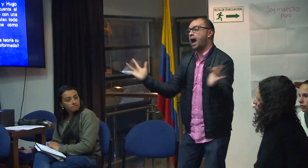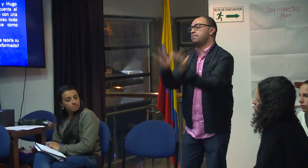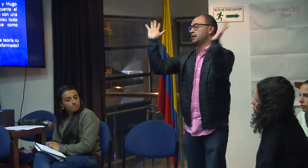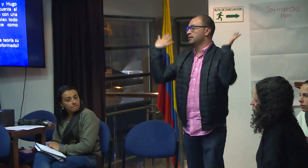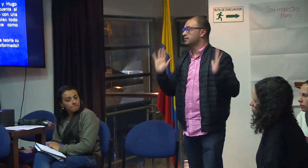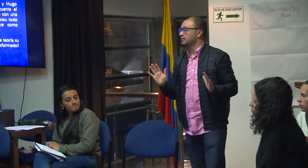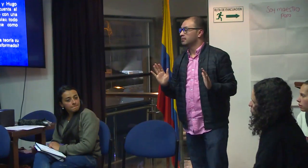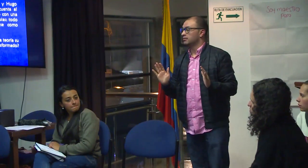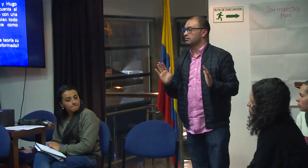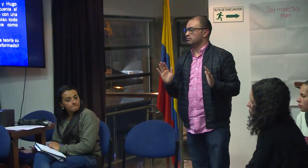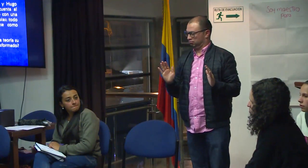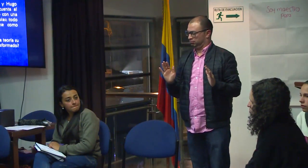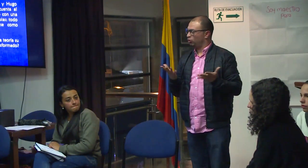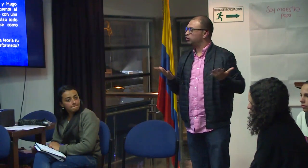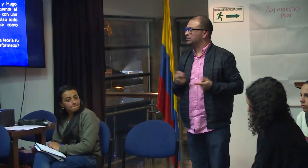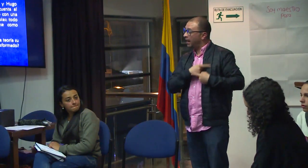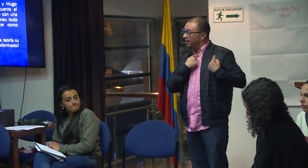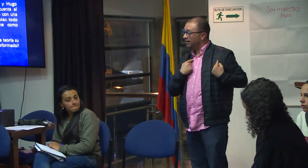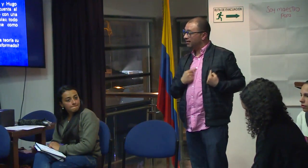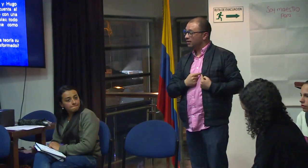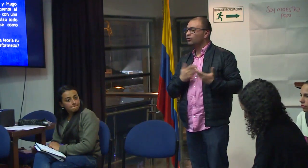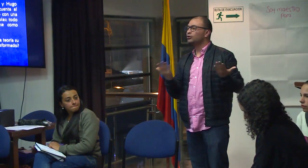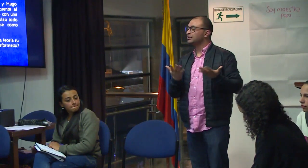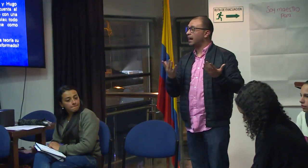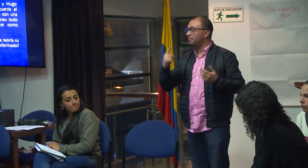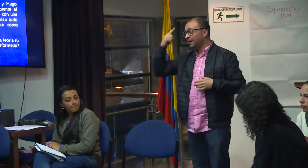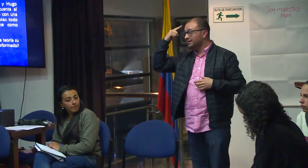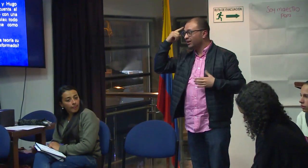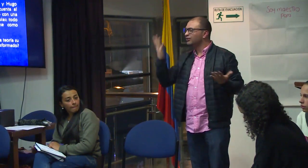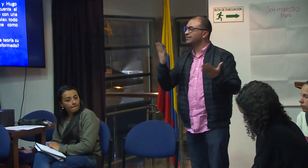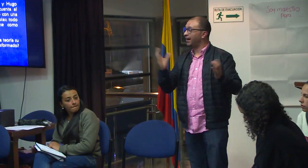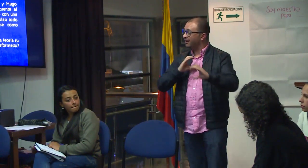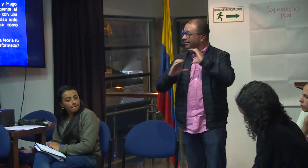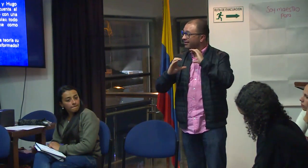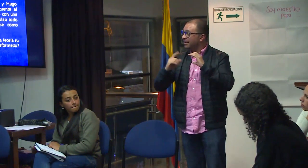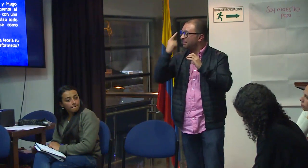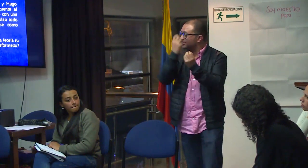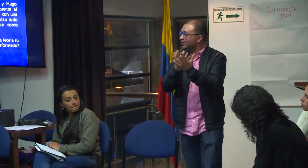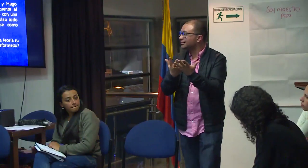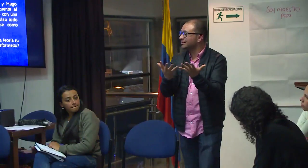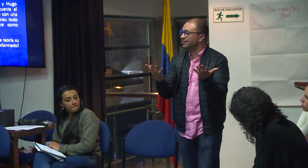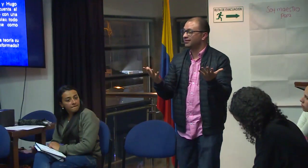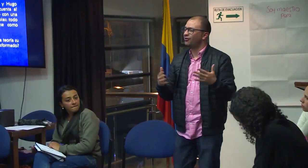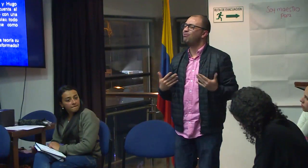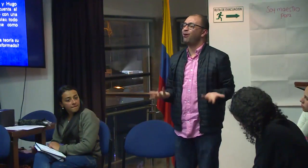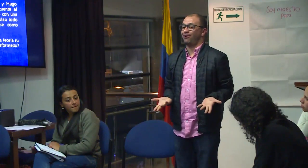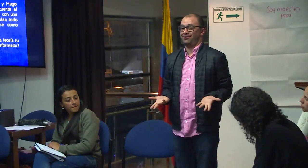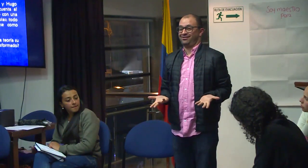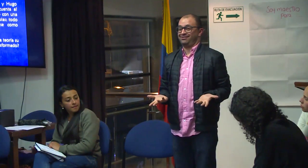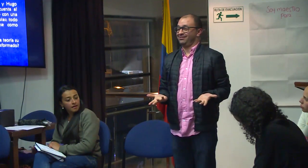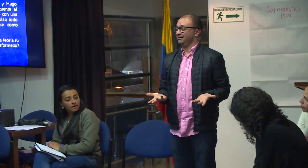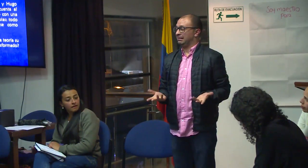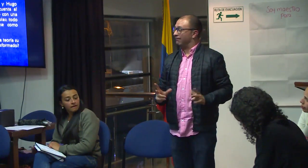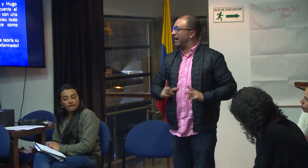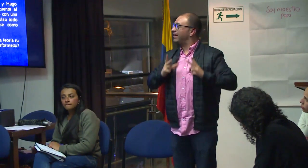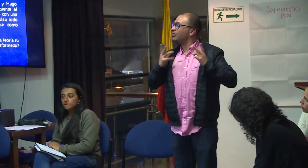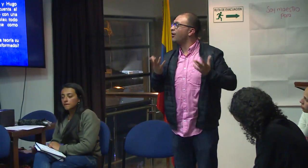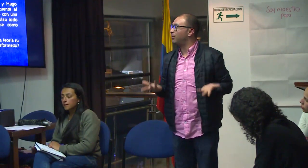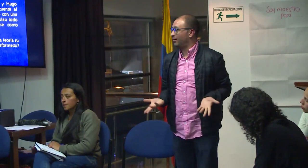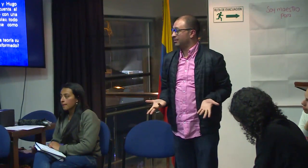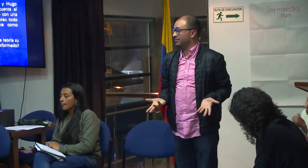ciegos, porque son ciegos, tienen que estar con un ciego. ¿Y dónde está, por ejemplo, en ese tema el corazón, el reconocimiento al